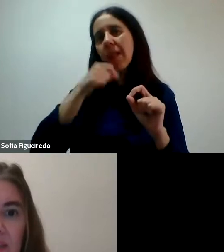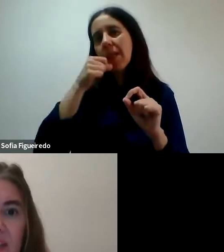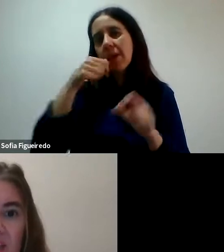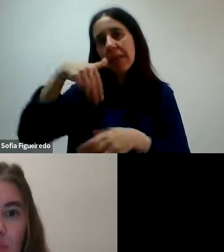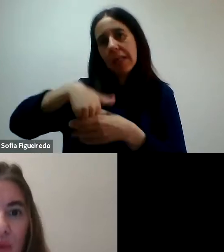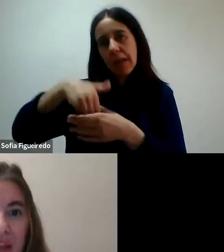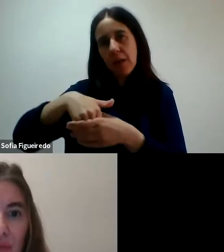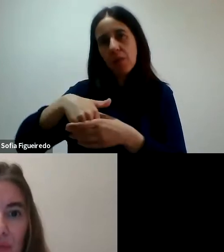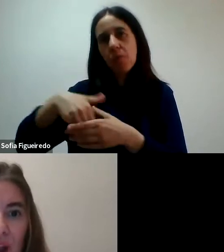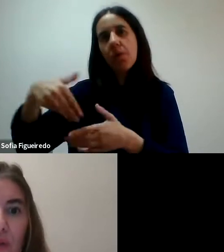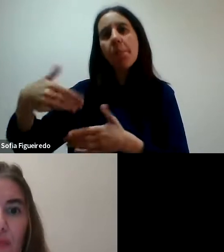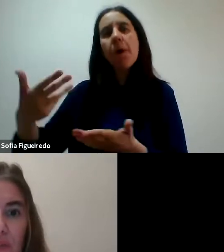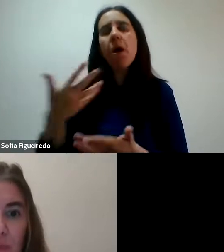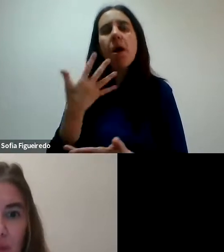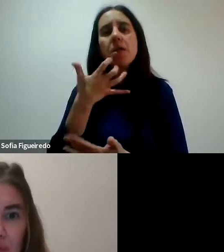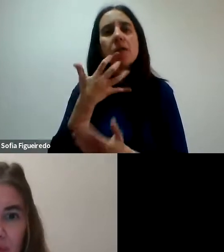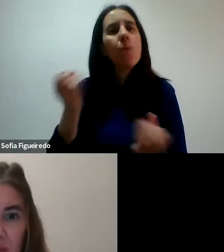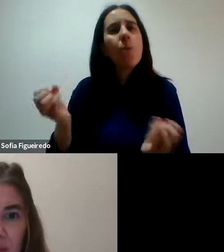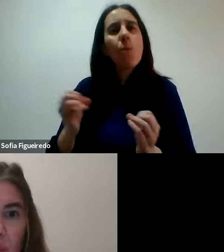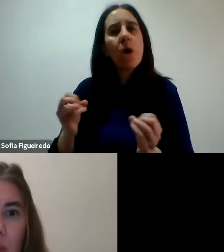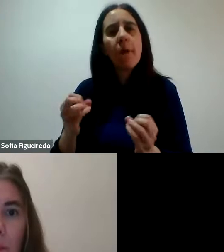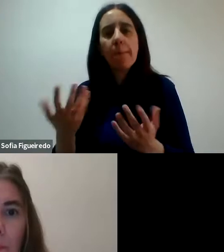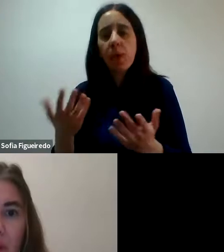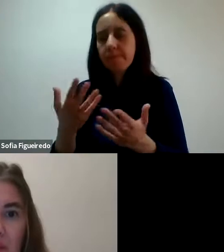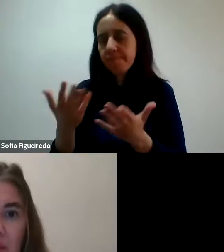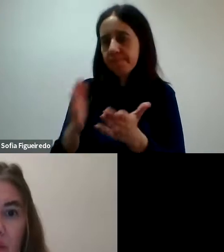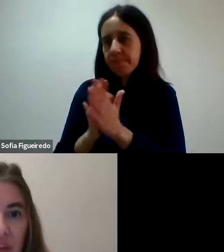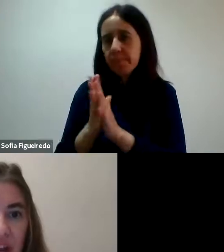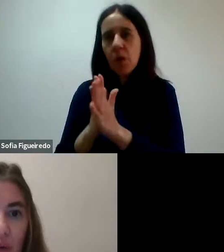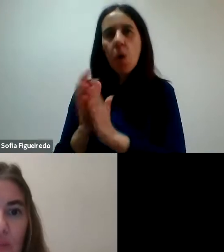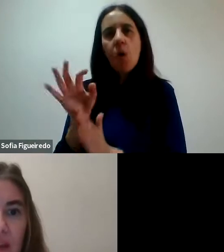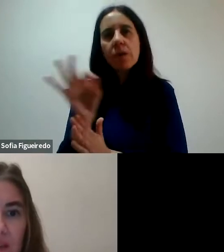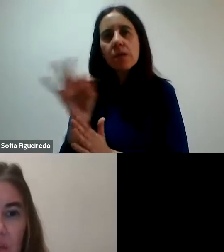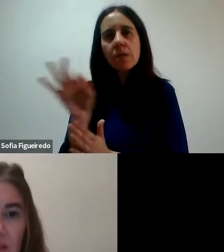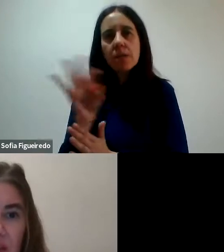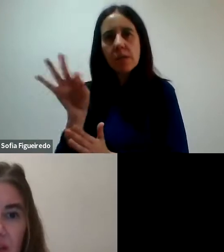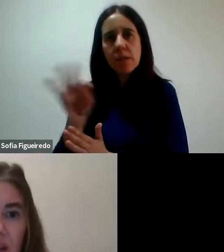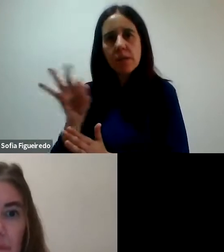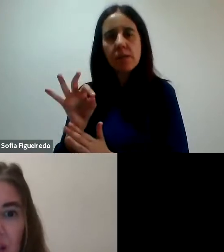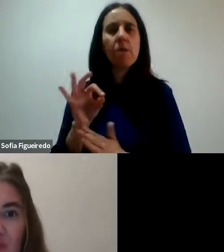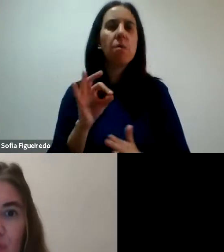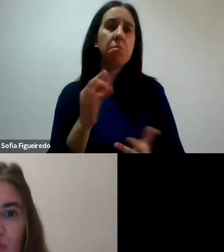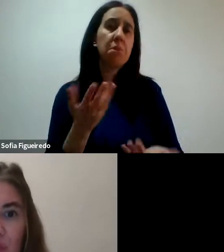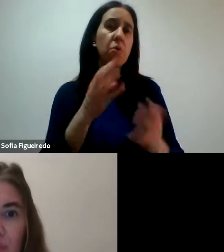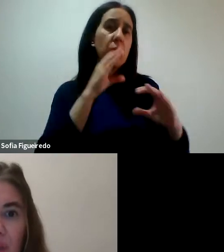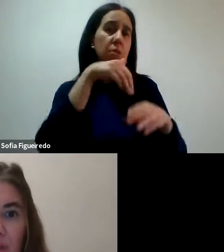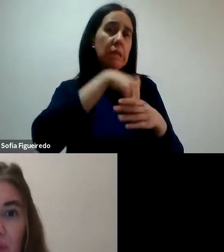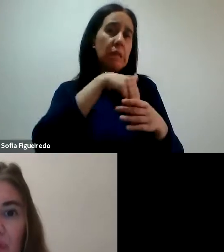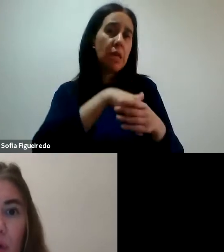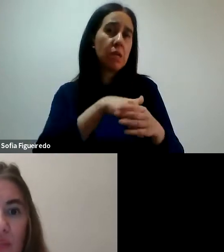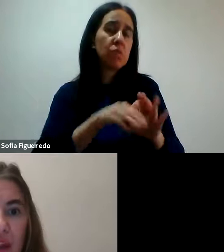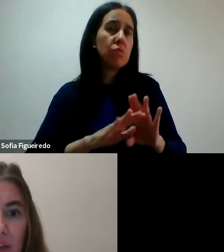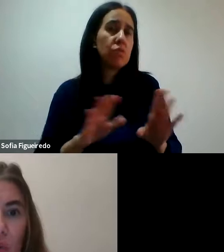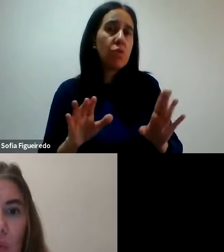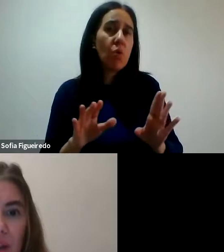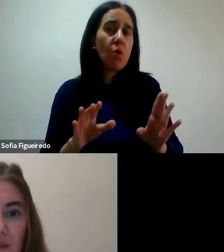e sem que haja o cuidado de haver algum tratamento ou seleção, pode-se considerar comunicação interna apenas com a justificação de que